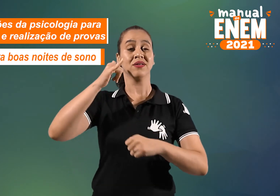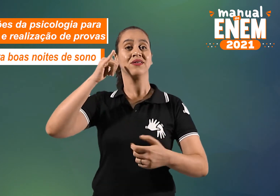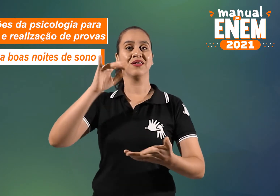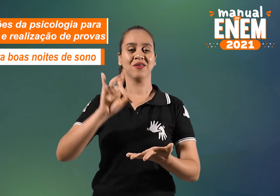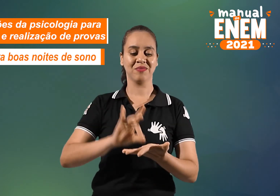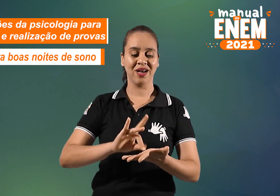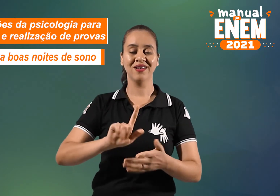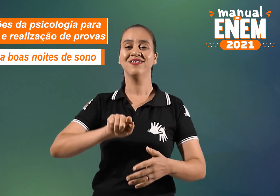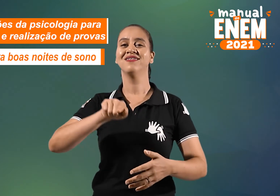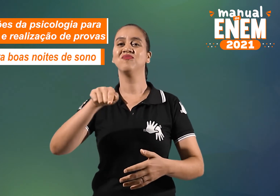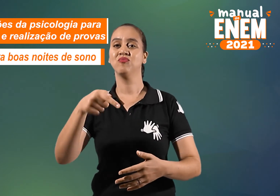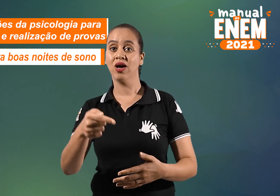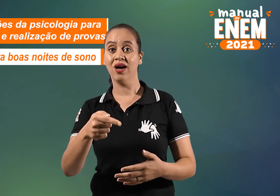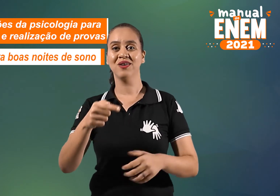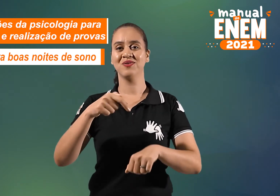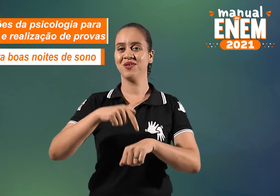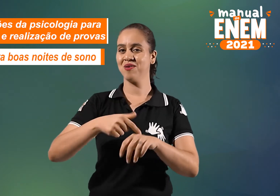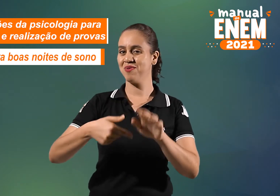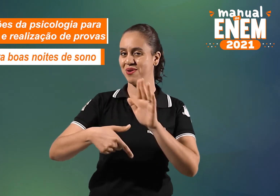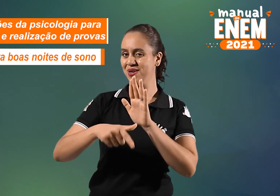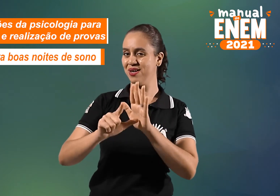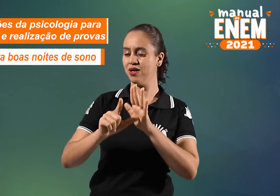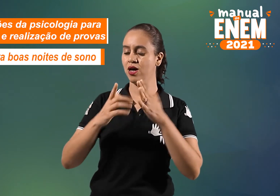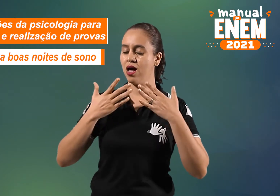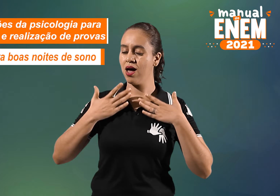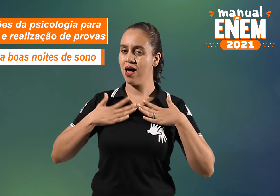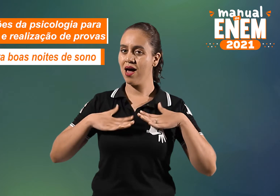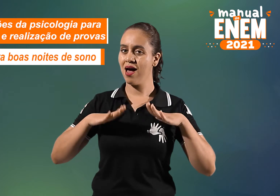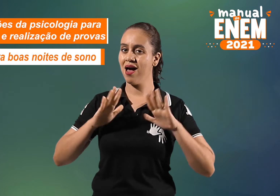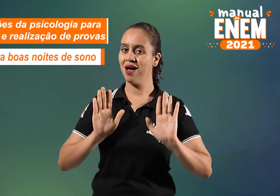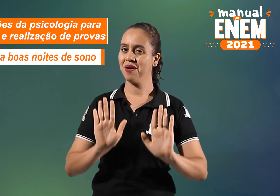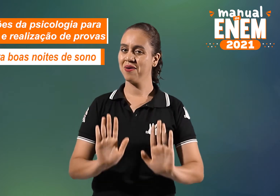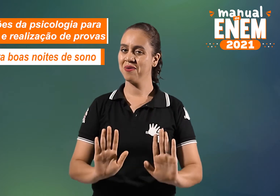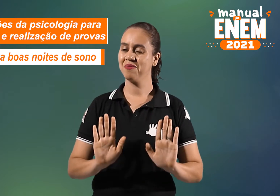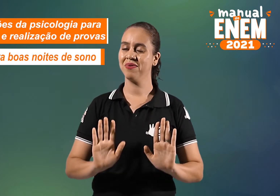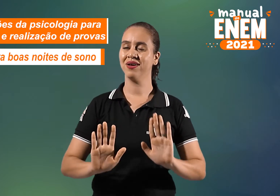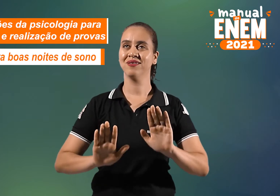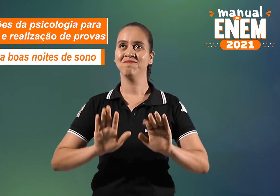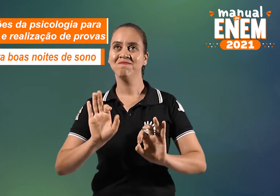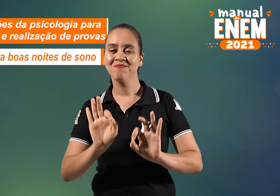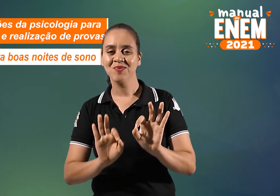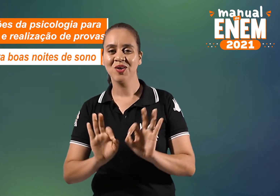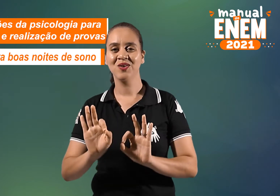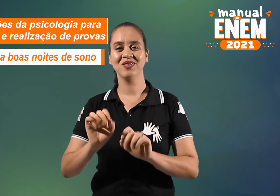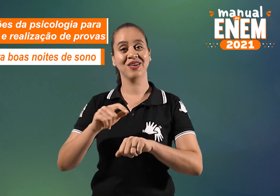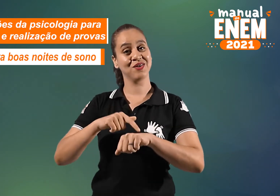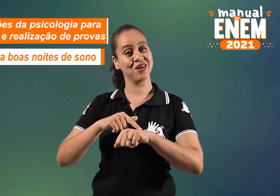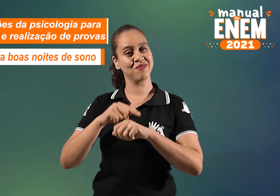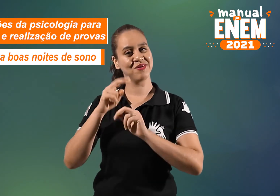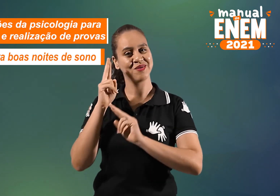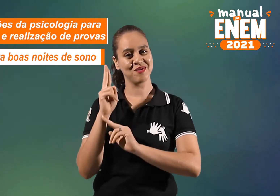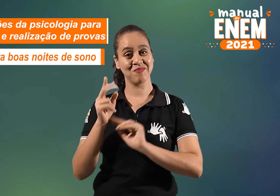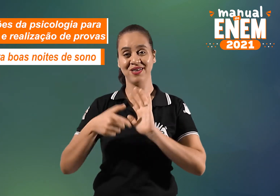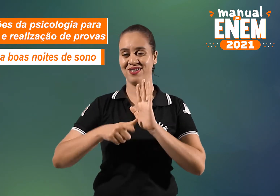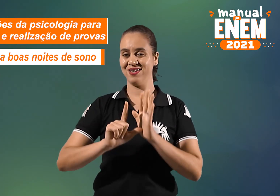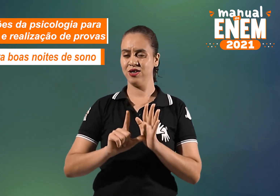antes do seu horário que costuma deitar, para que você vá reduzindo as suas atividades. Pensamentos intrusivos. Se